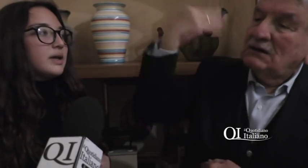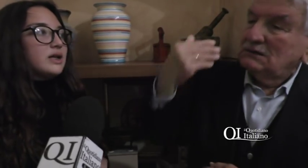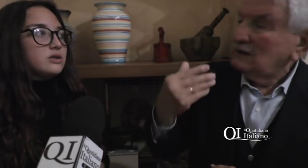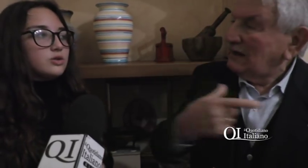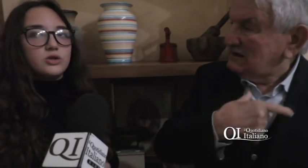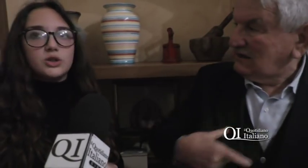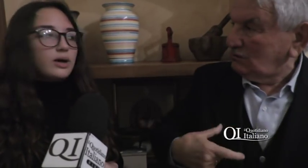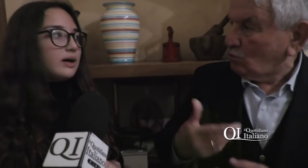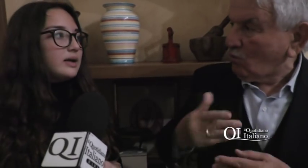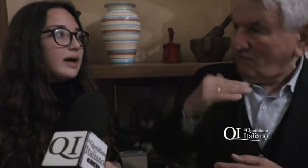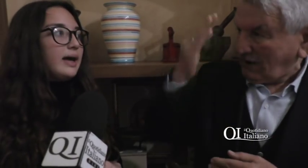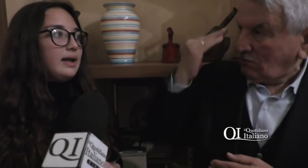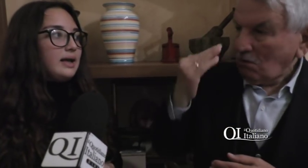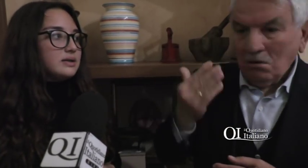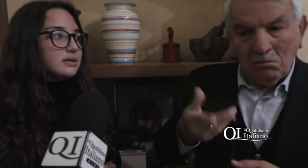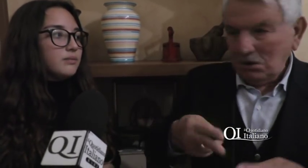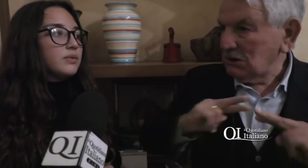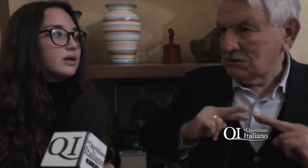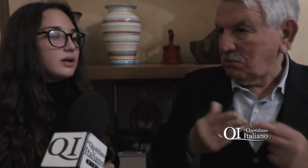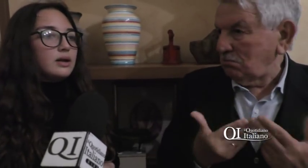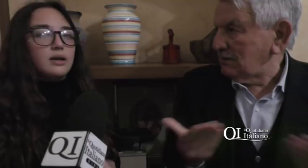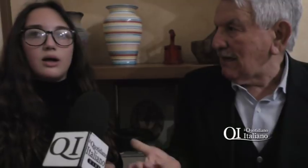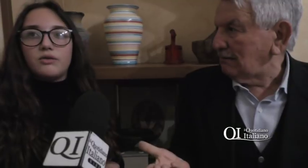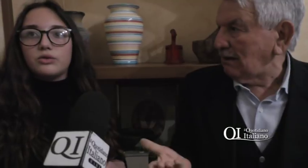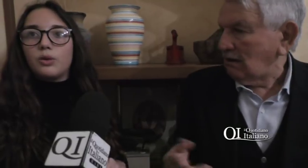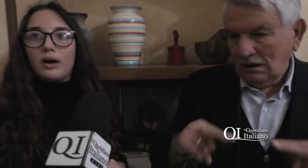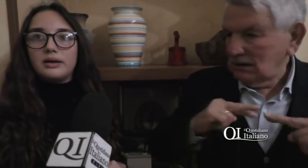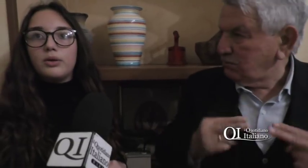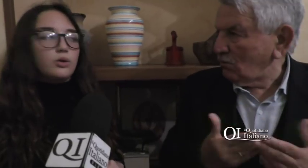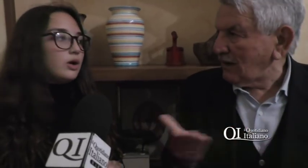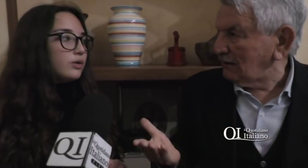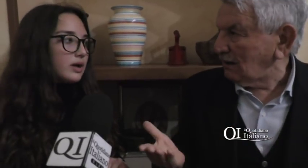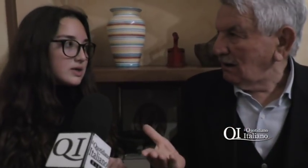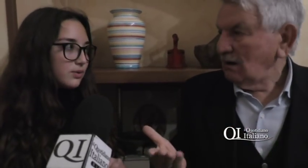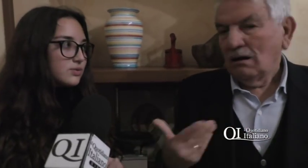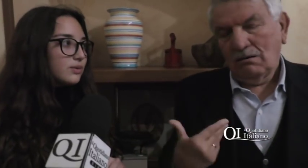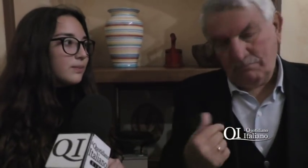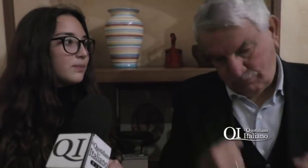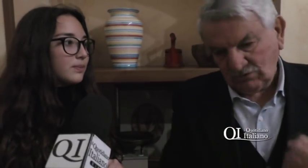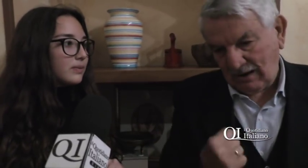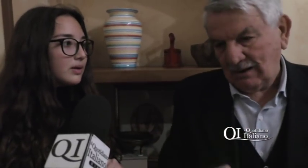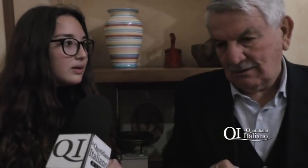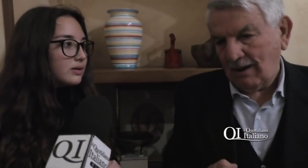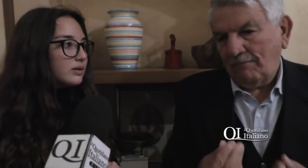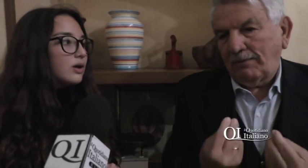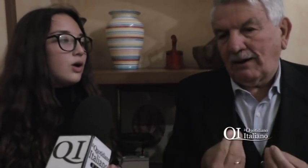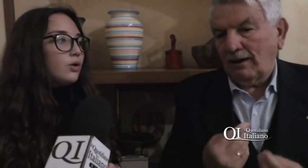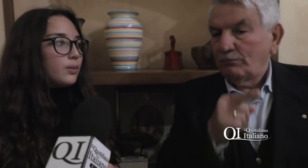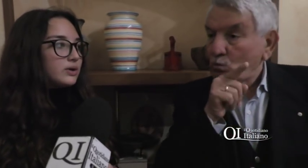perché sono 5 anni che Lenzo hanno fatto domande, però non gli hanno ancora risposto. Protesta, perché loro